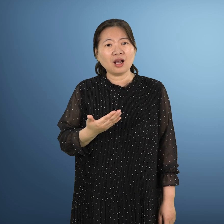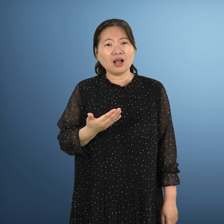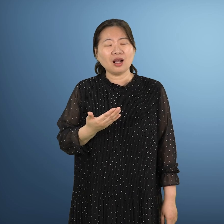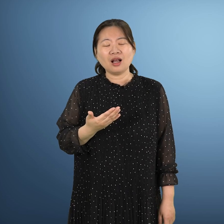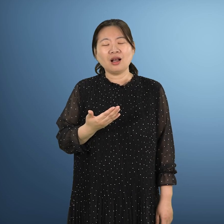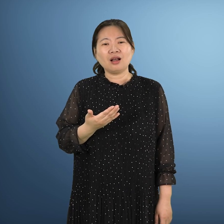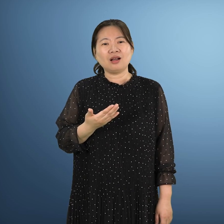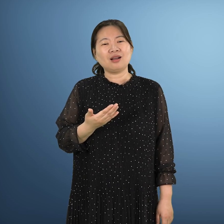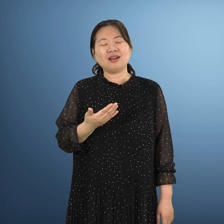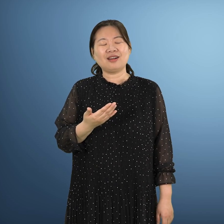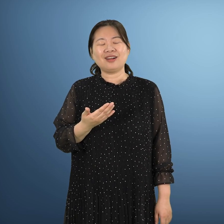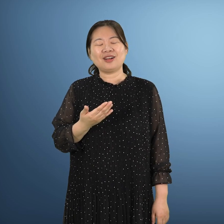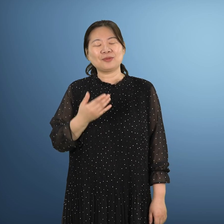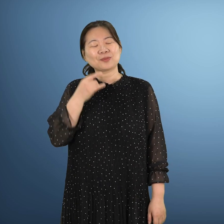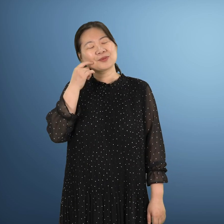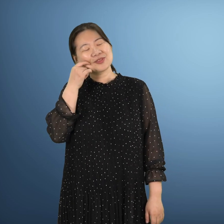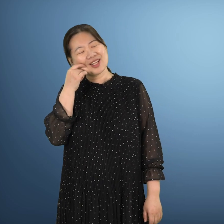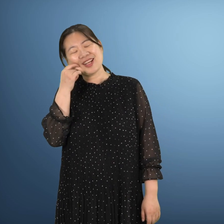범주입니까?